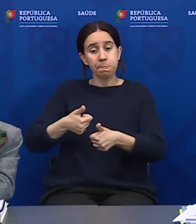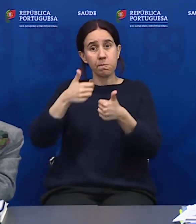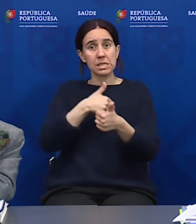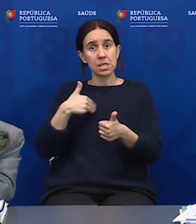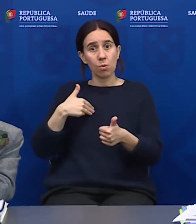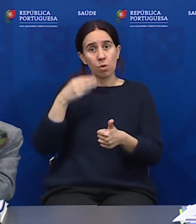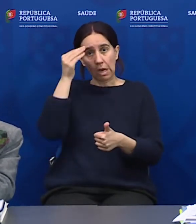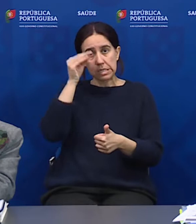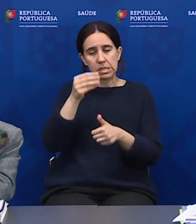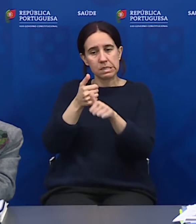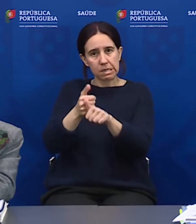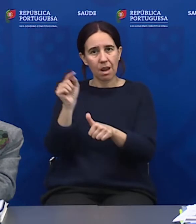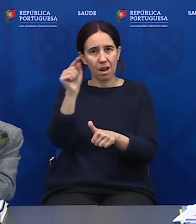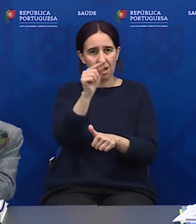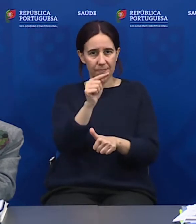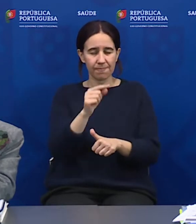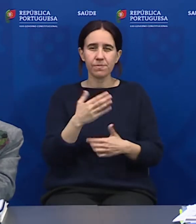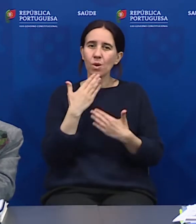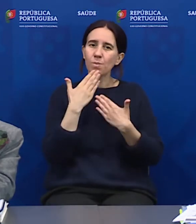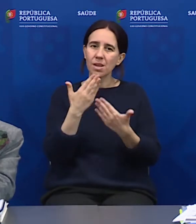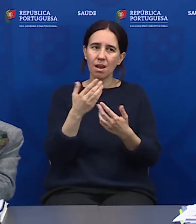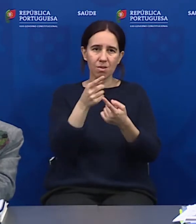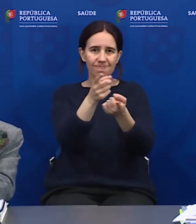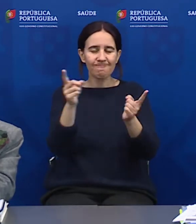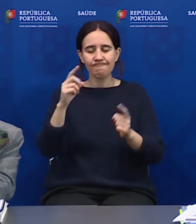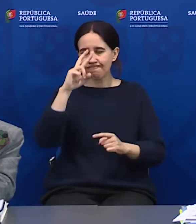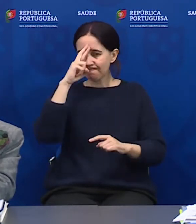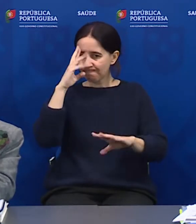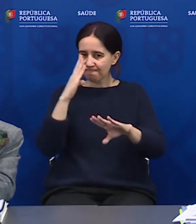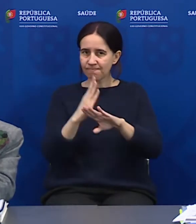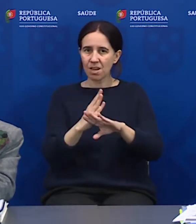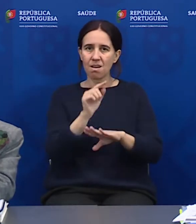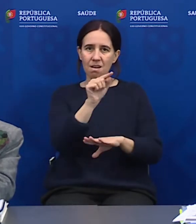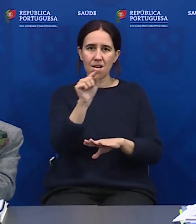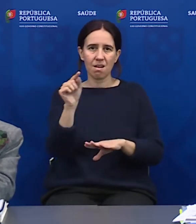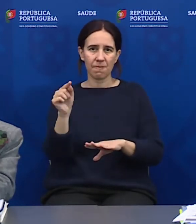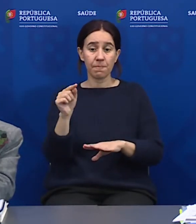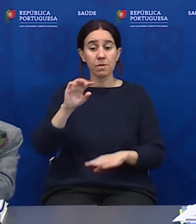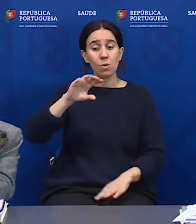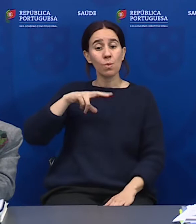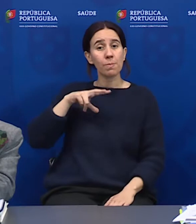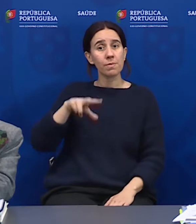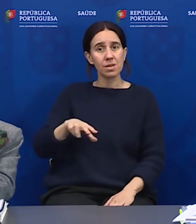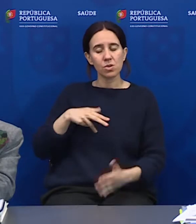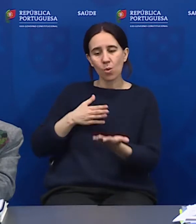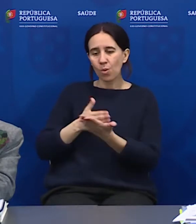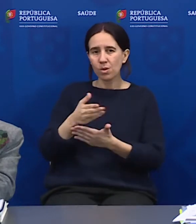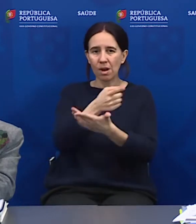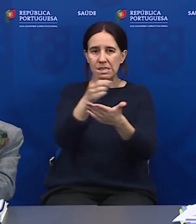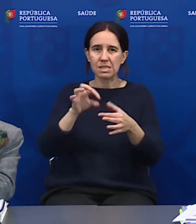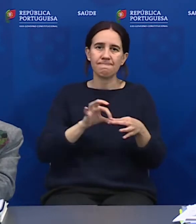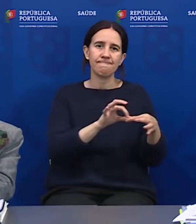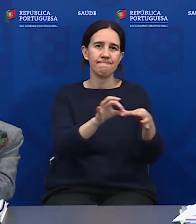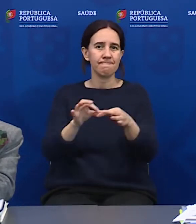de saúde. Obrigado pela vossa resiliência. O país continua a contar